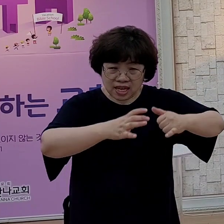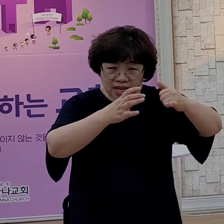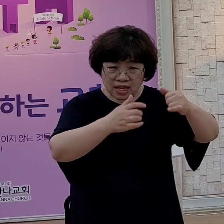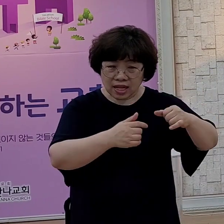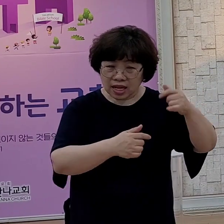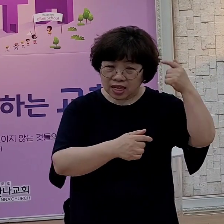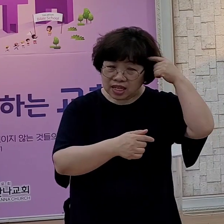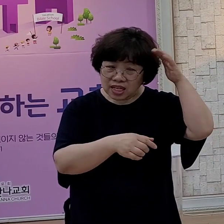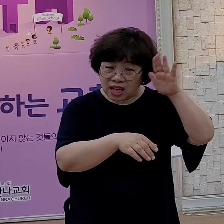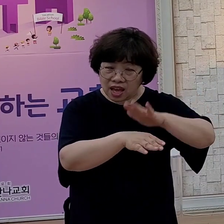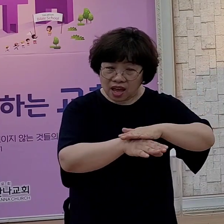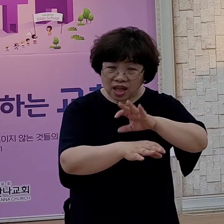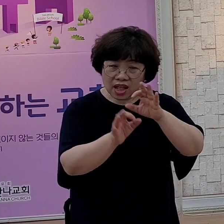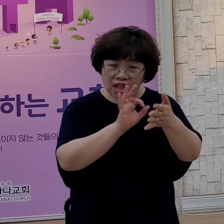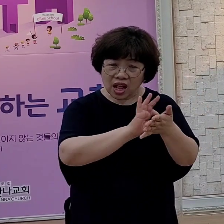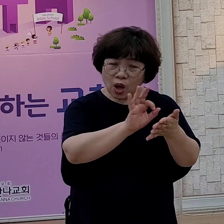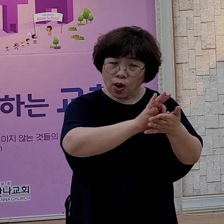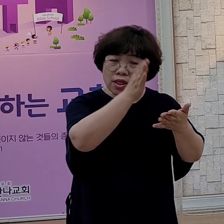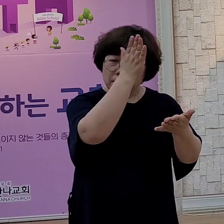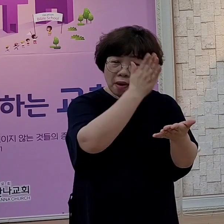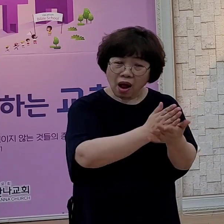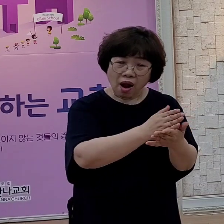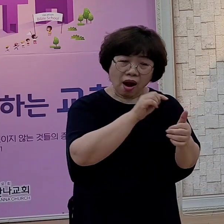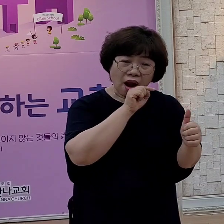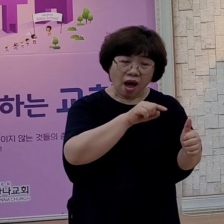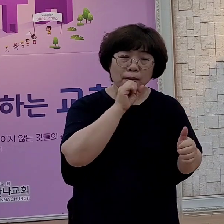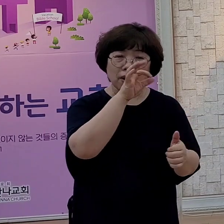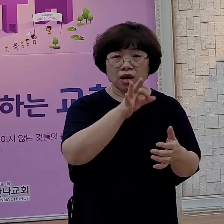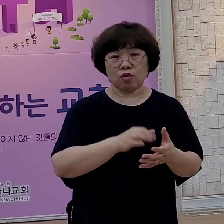지혜를 사용하지 말라 이 말이에요.